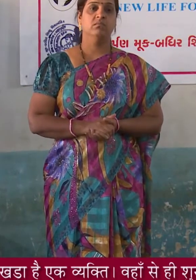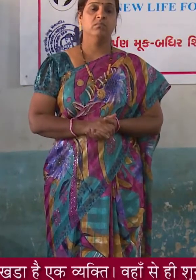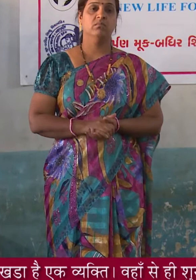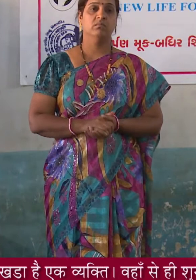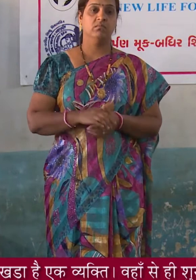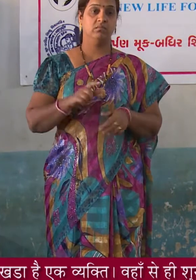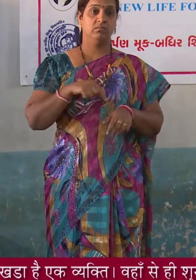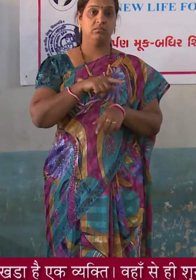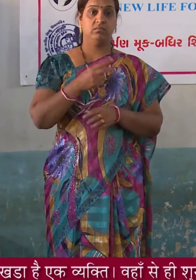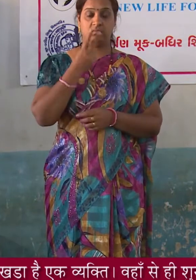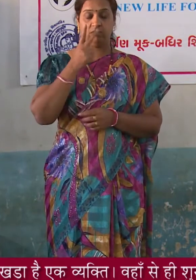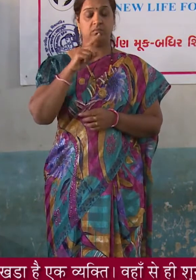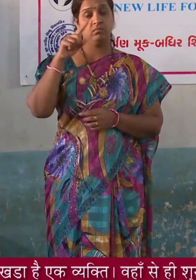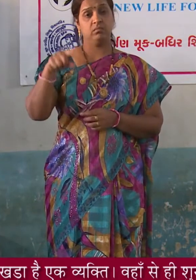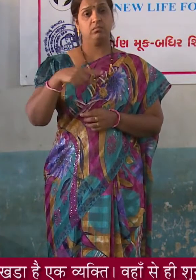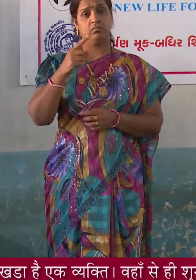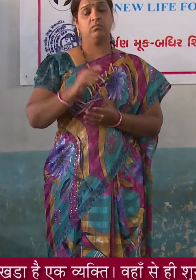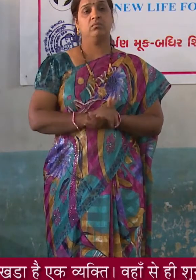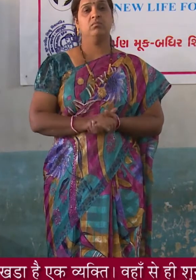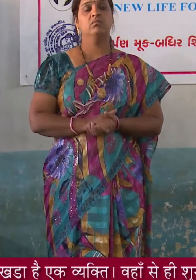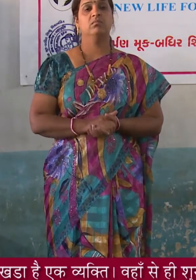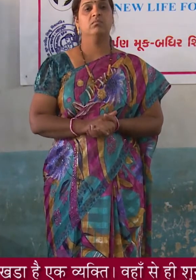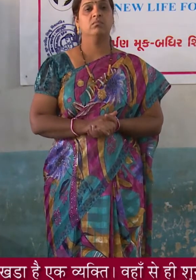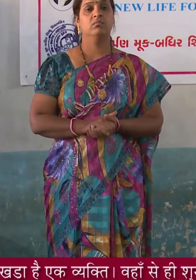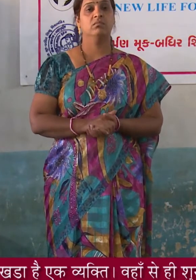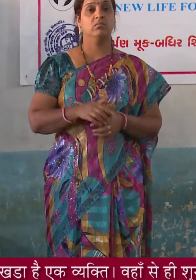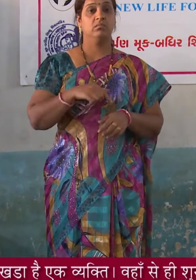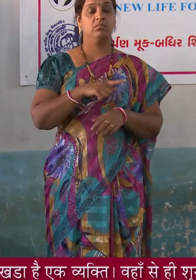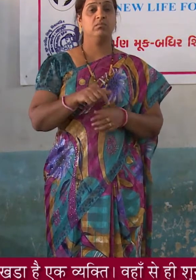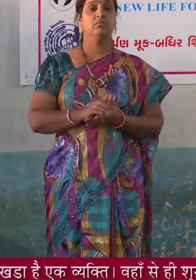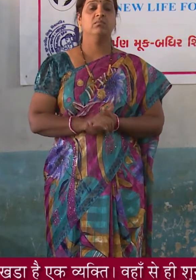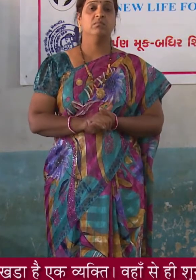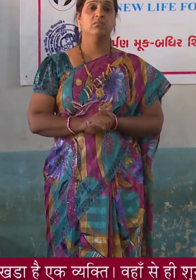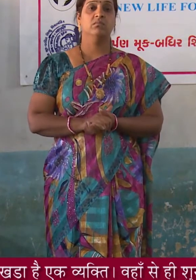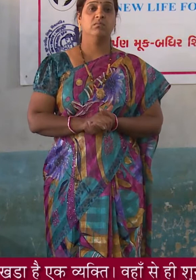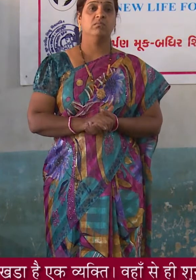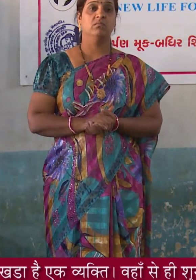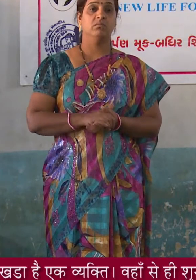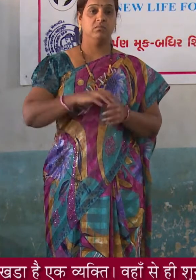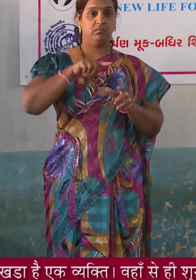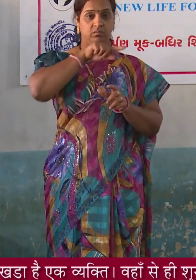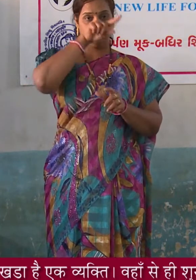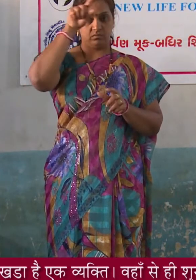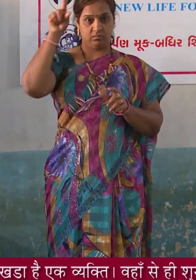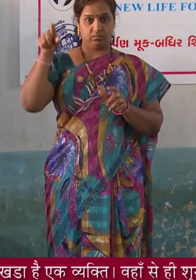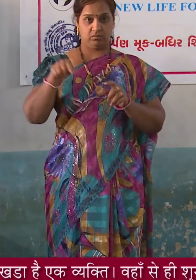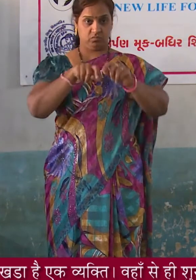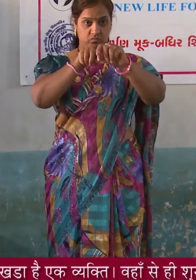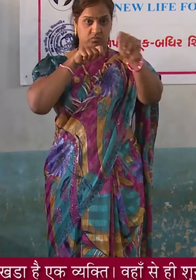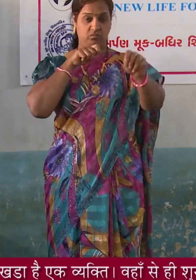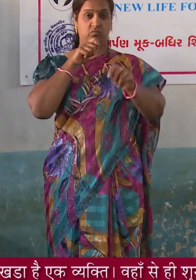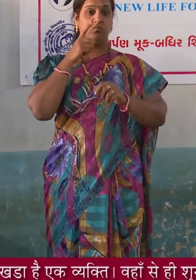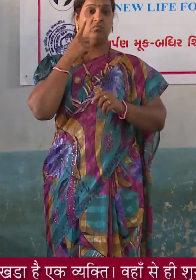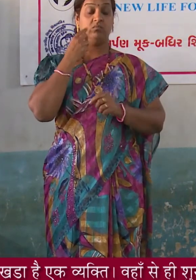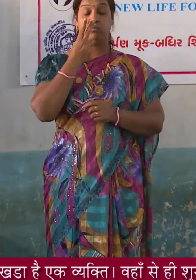समय को दर्शाता है। समय के लिए गायन है। उसके बीचों बीच एक धनुष बाण लिए खड़ा है